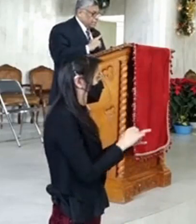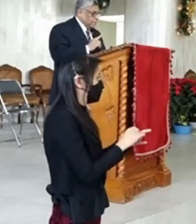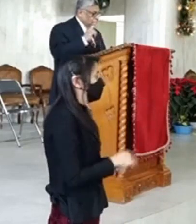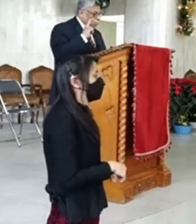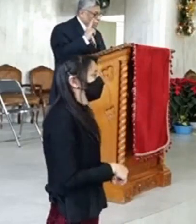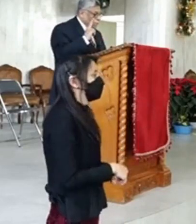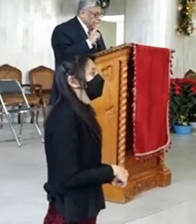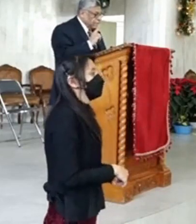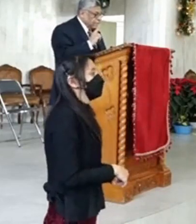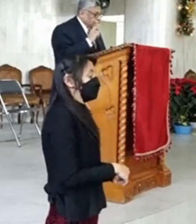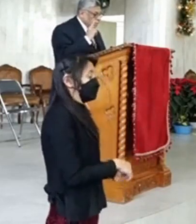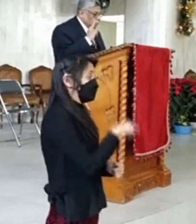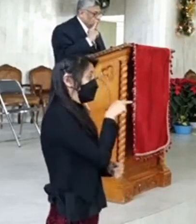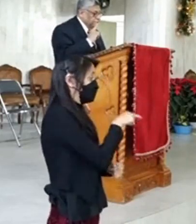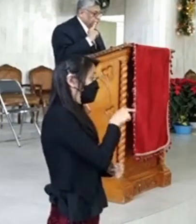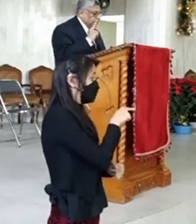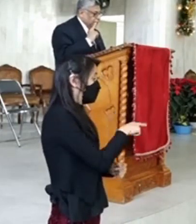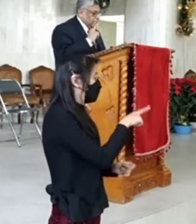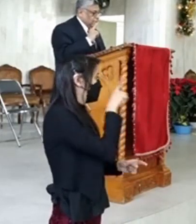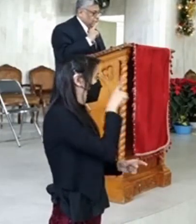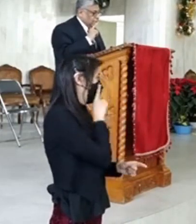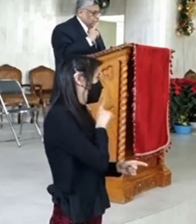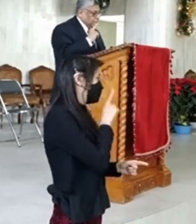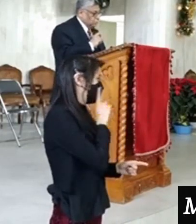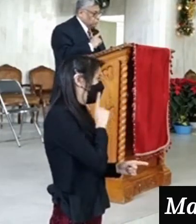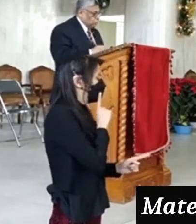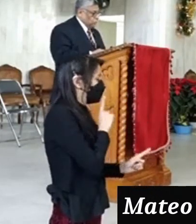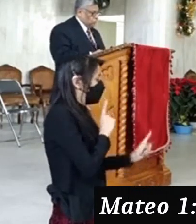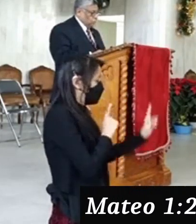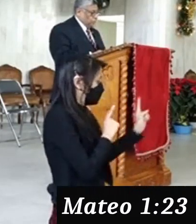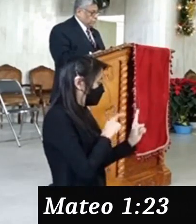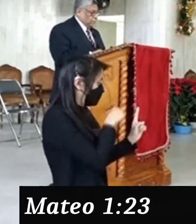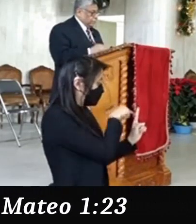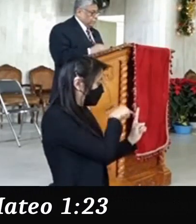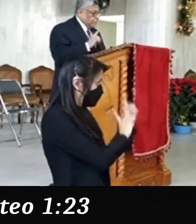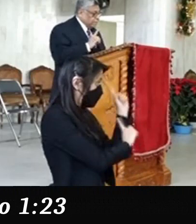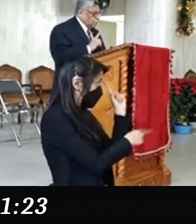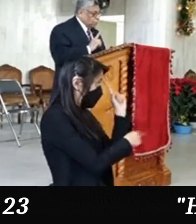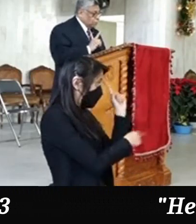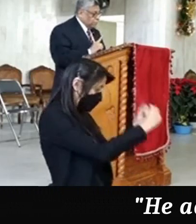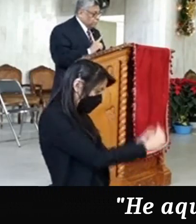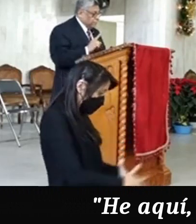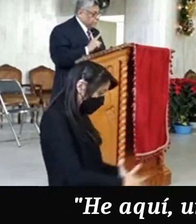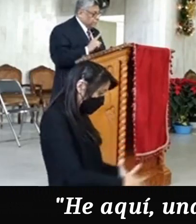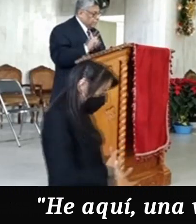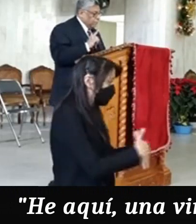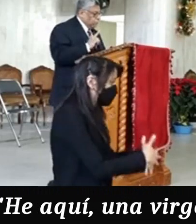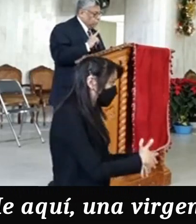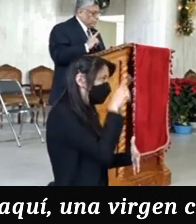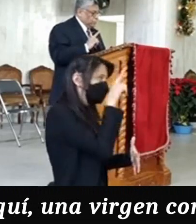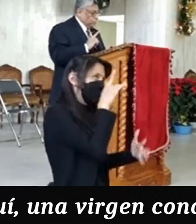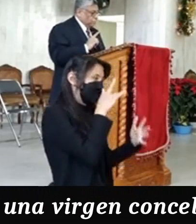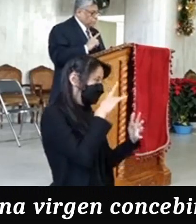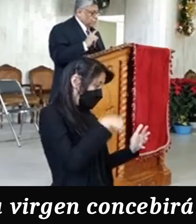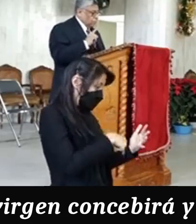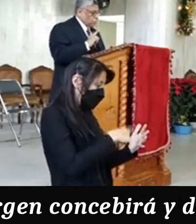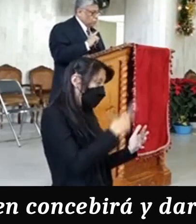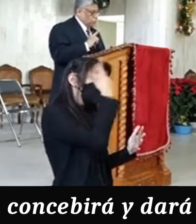aquí, una virgen concebirá y dará a luz un hijo, y llamará su nombre